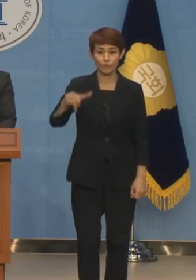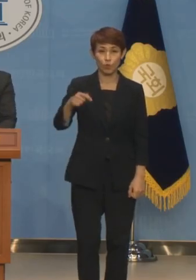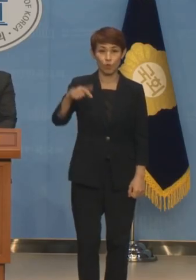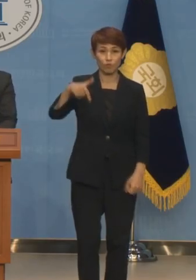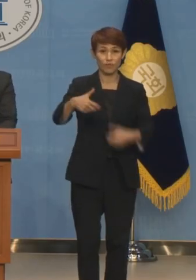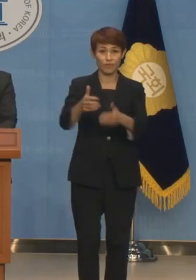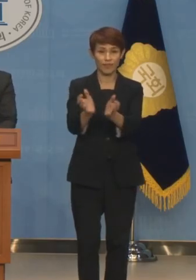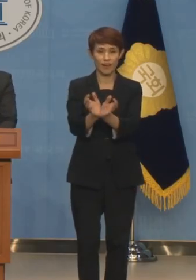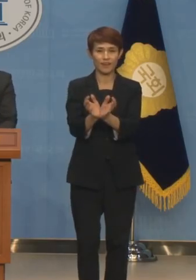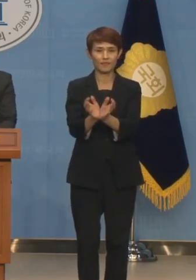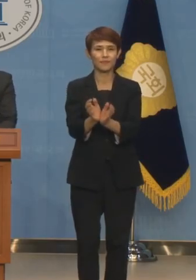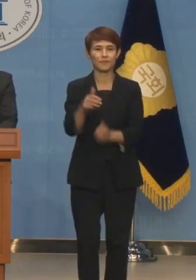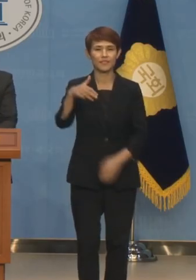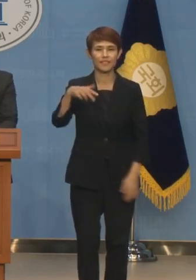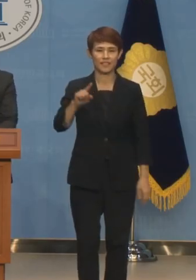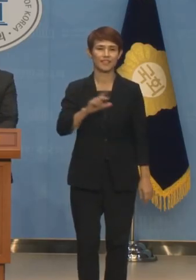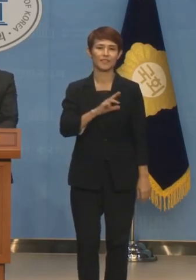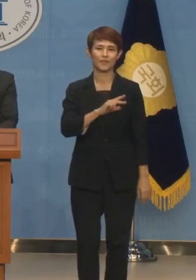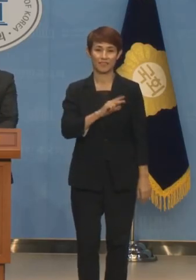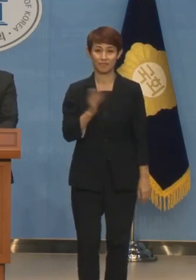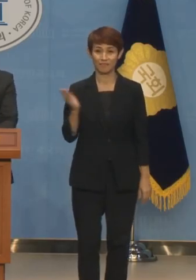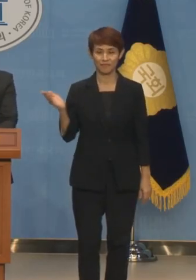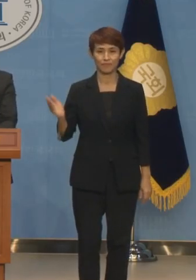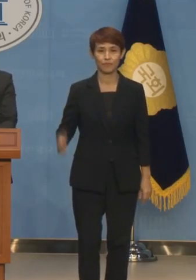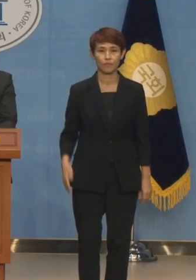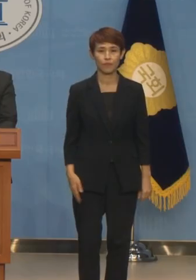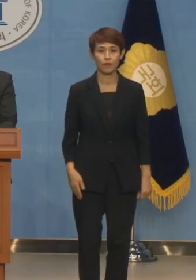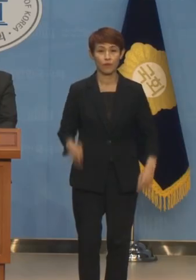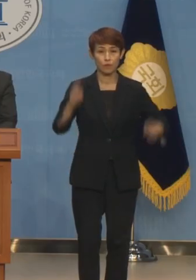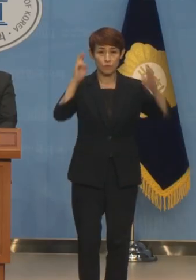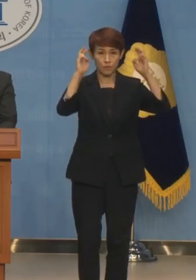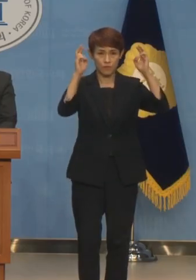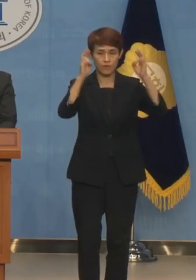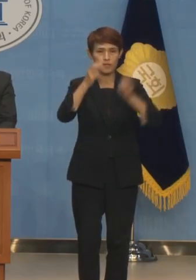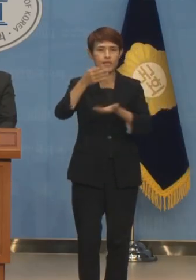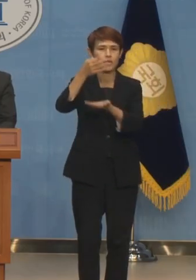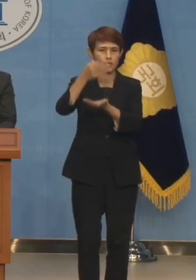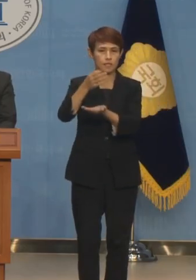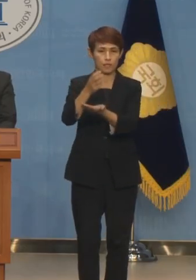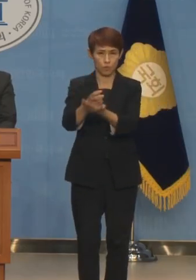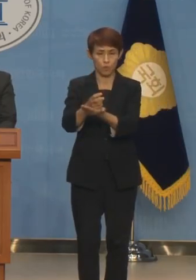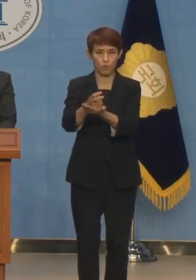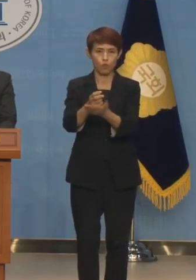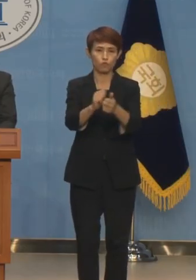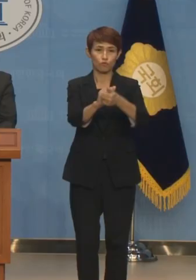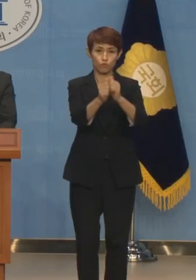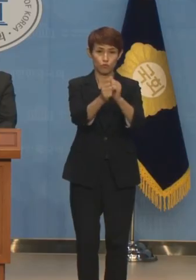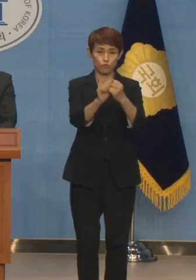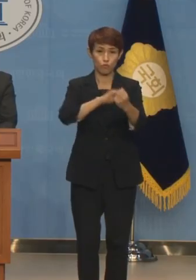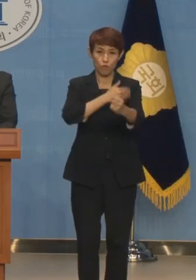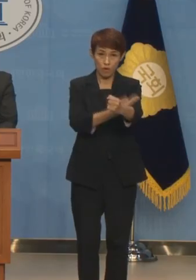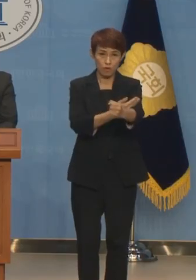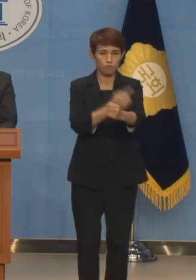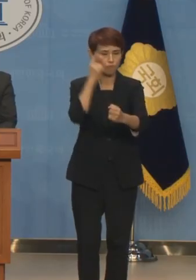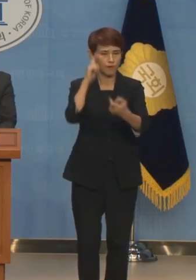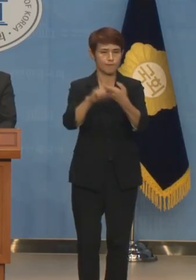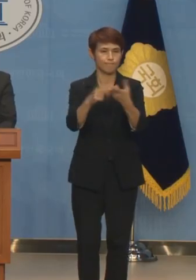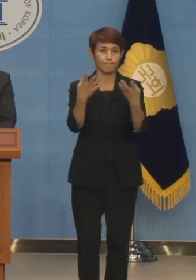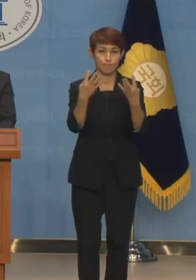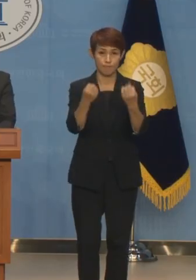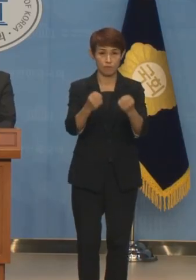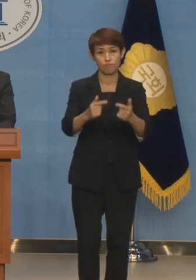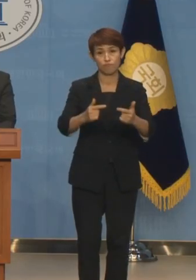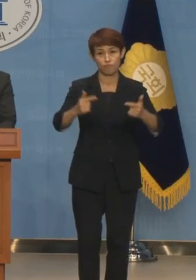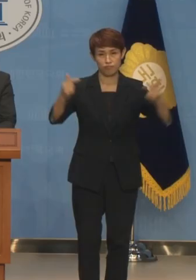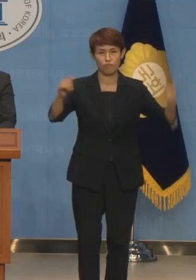조국혁신당 차규건 의원입니다. 최근 기업 가치 제고와 주주권익 보호에 관한 관심이